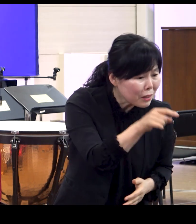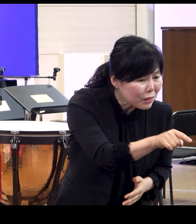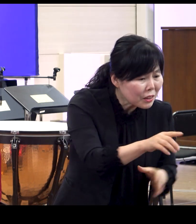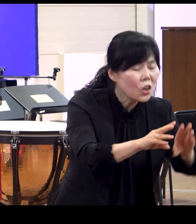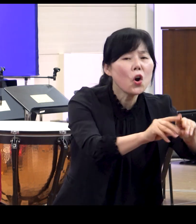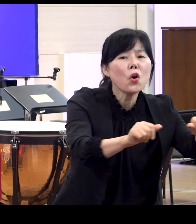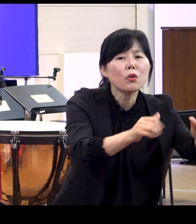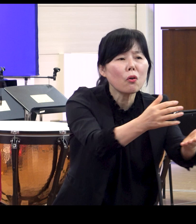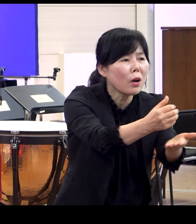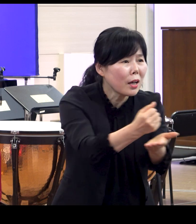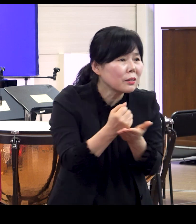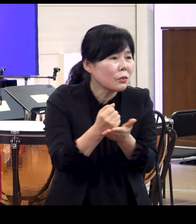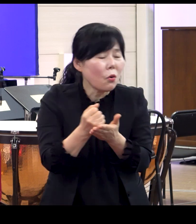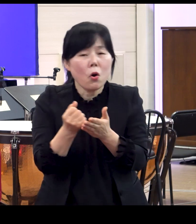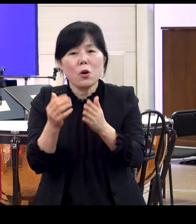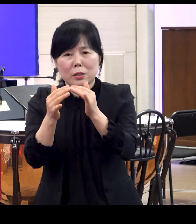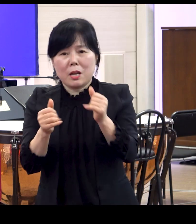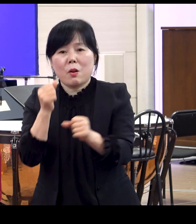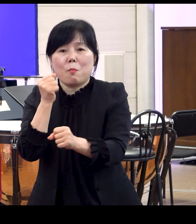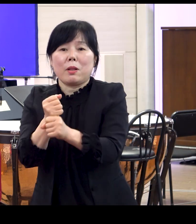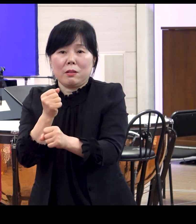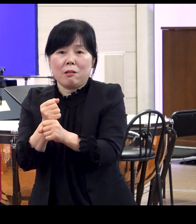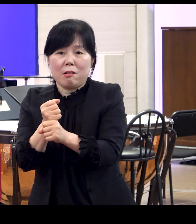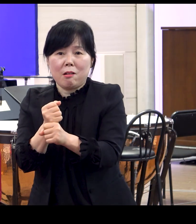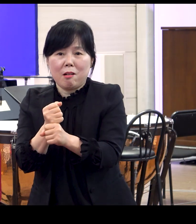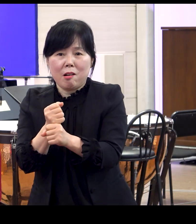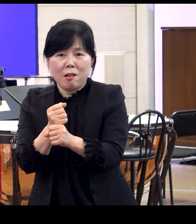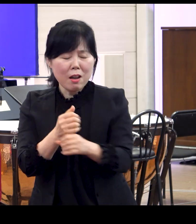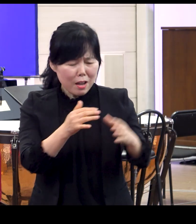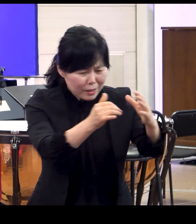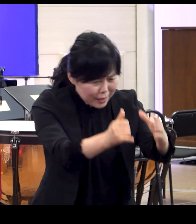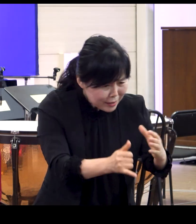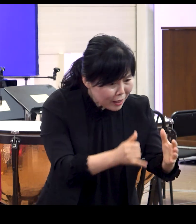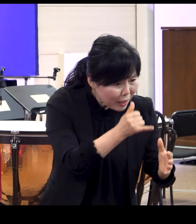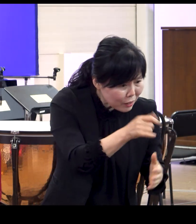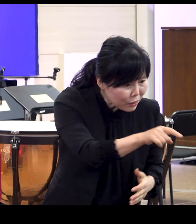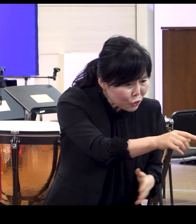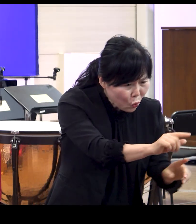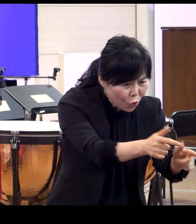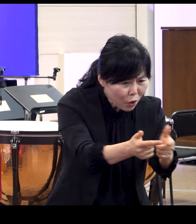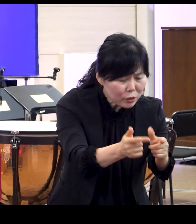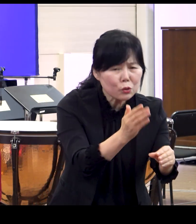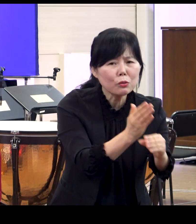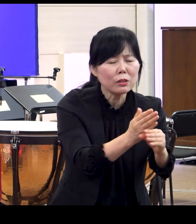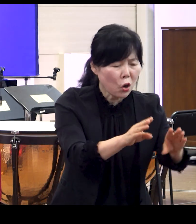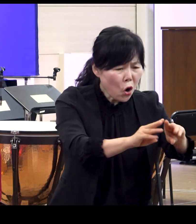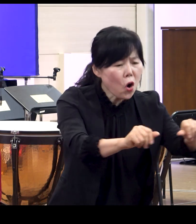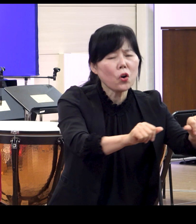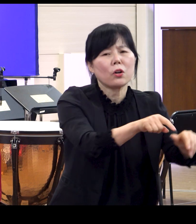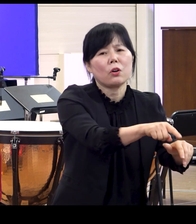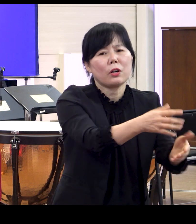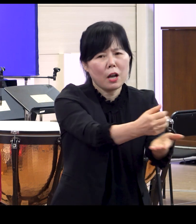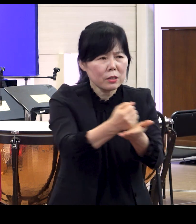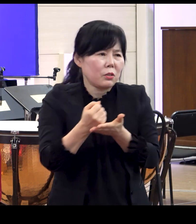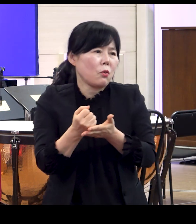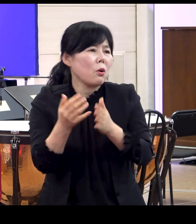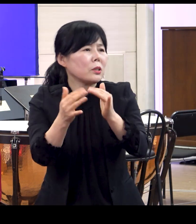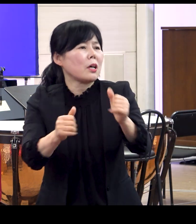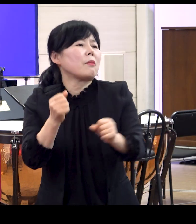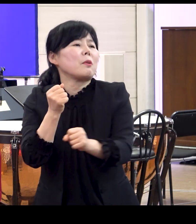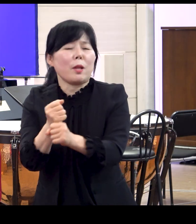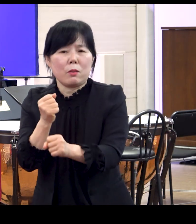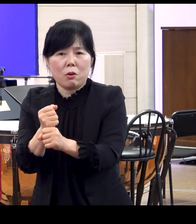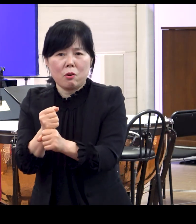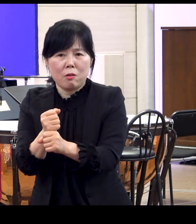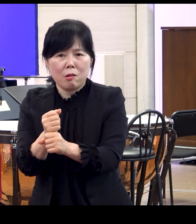땅의 흙으로 무슨 얘기냐? 하나님이 우리 인간을 만드실 때 기본 재료로 이 세상의 것을 사용하셨다, 그런 이야기예요.